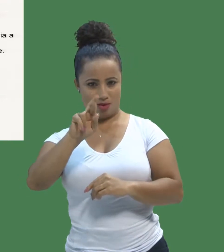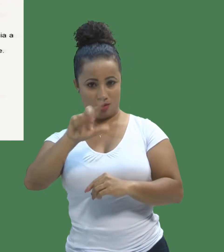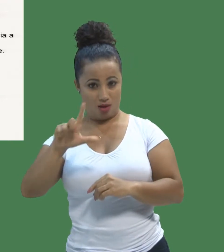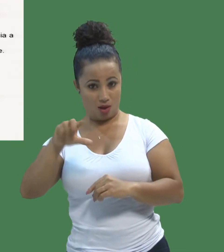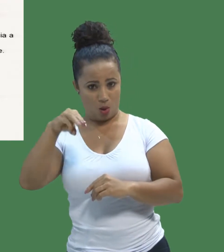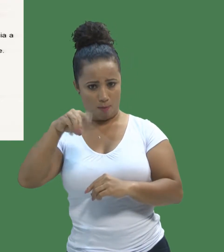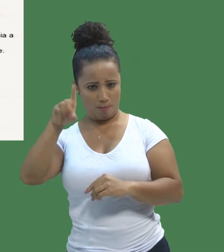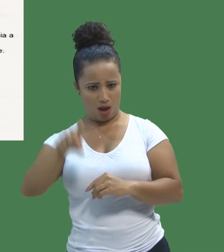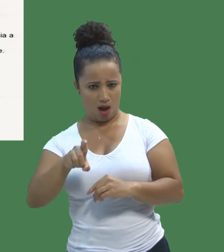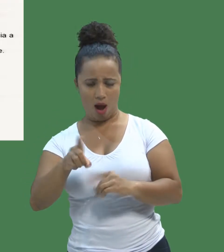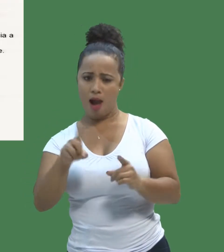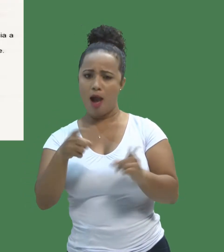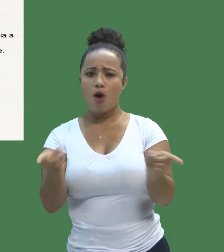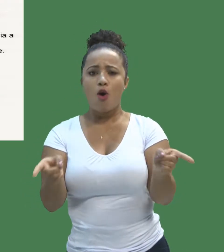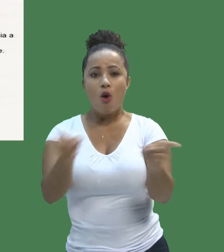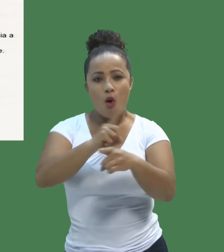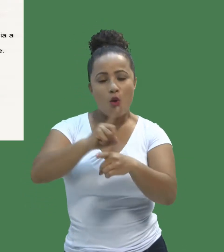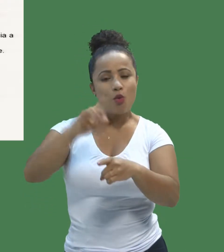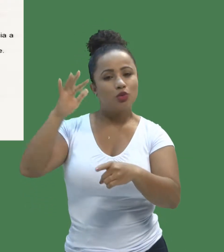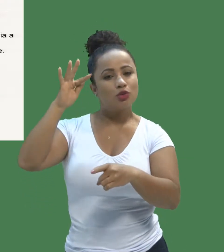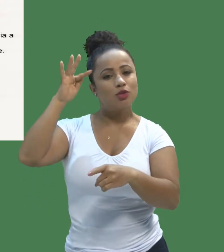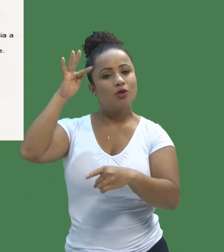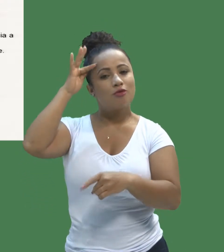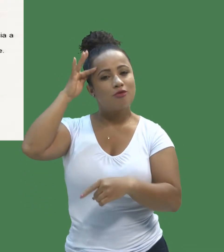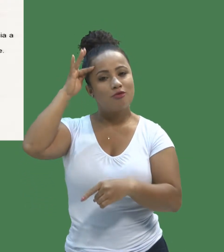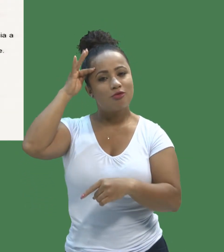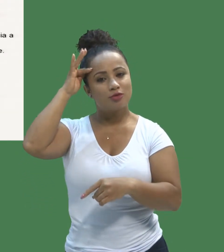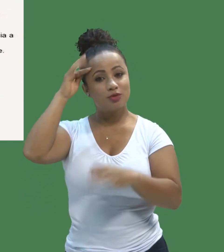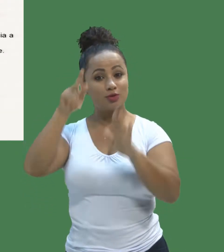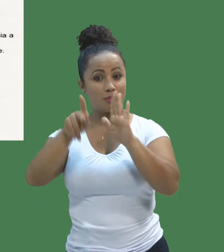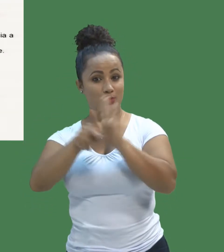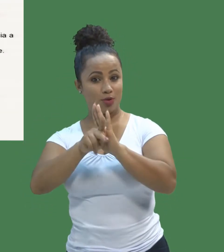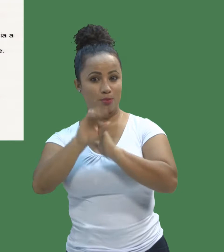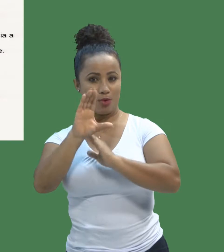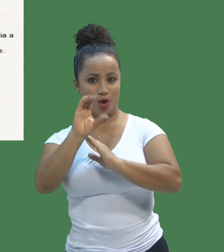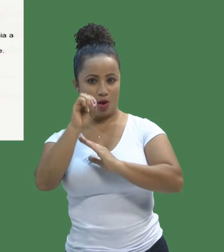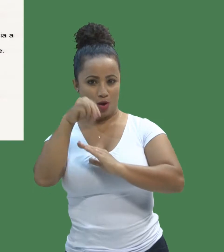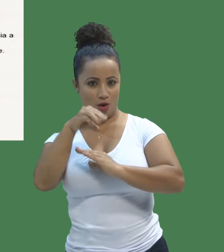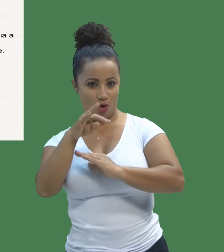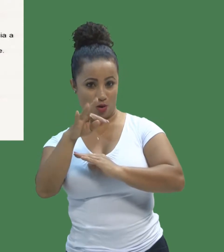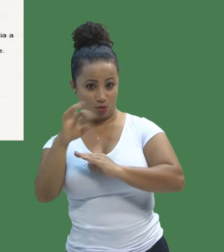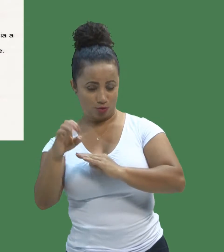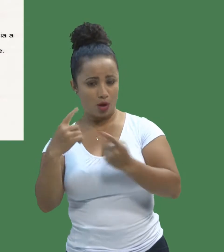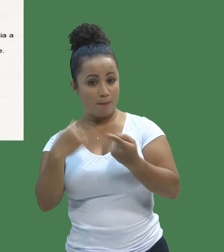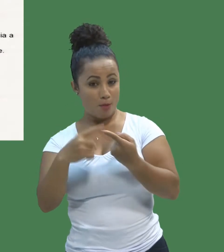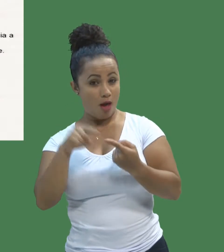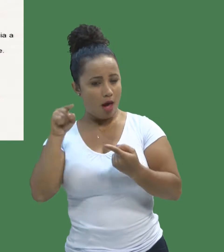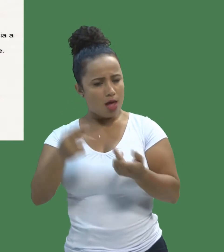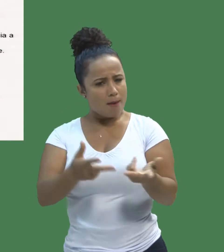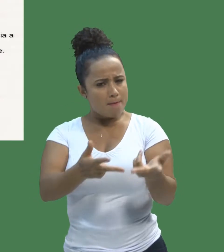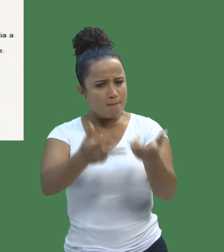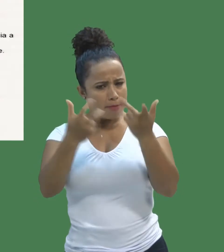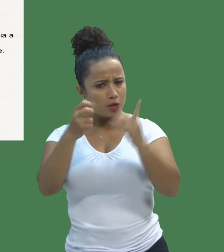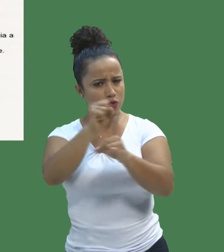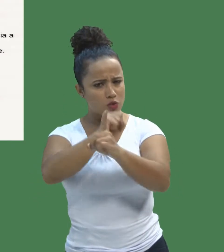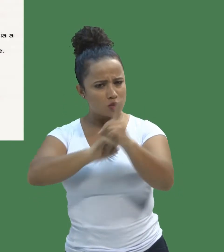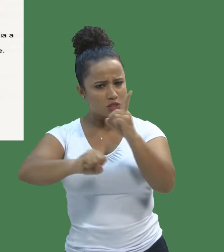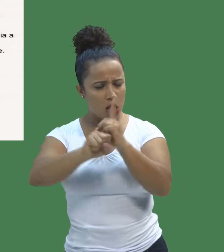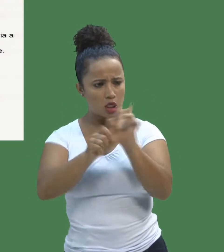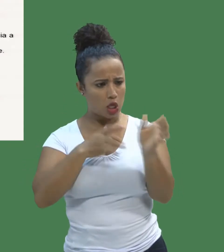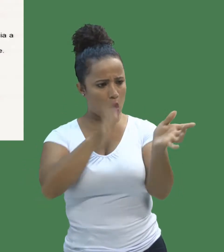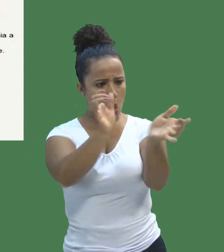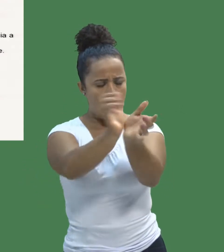na sociedade estruturas permanentes, que apenas mudam por determinação das